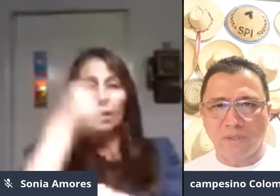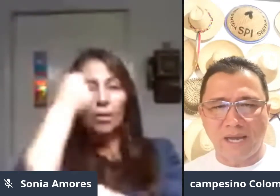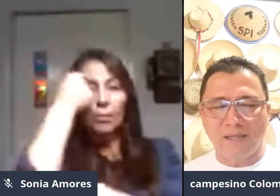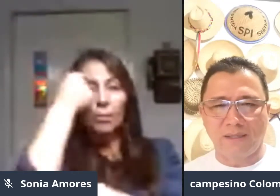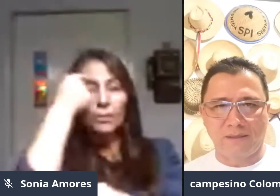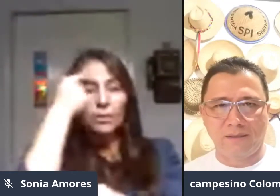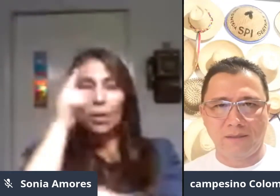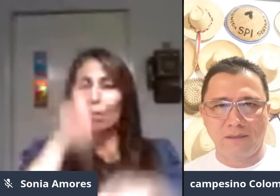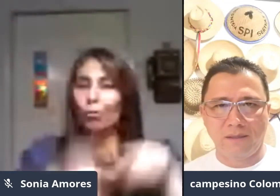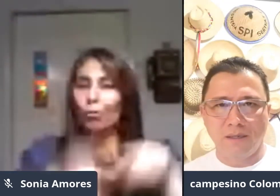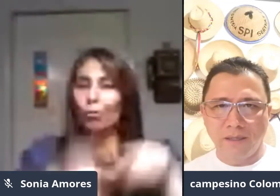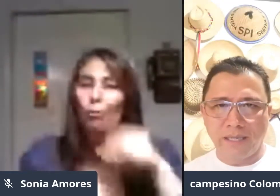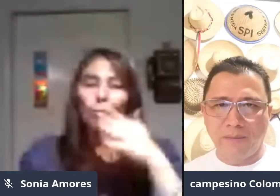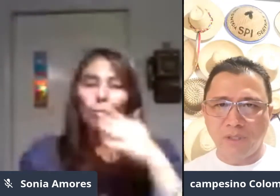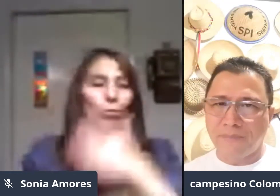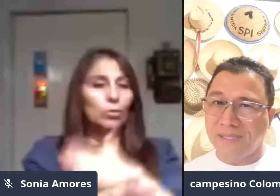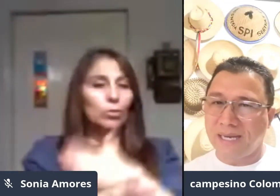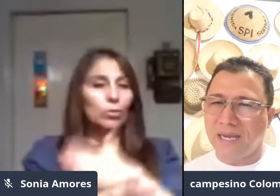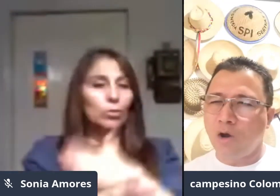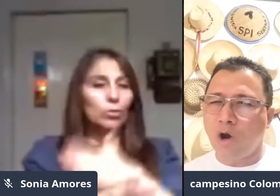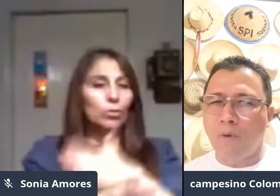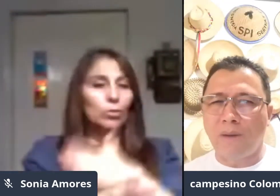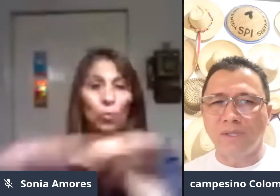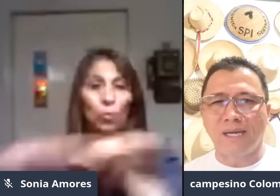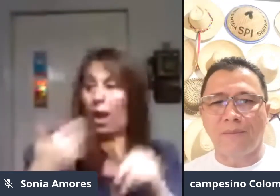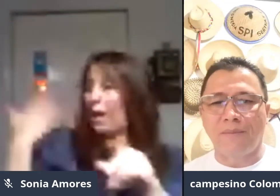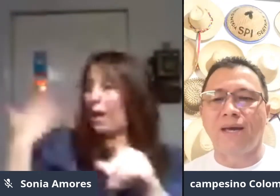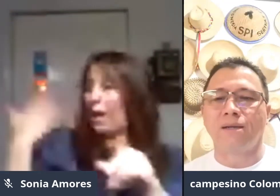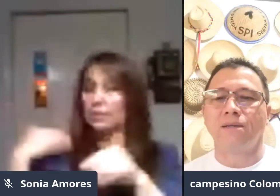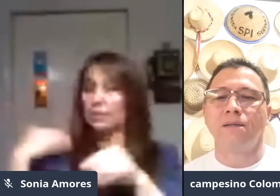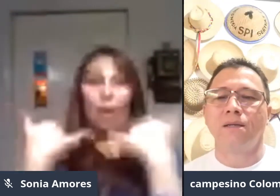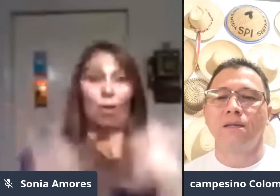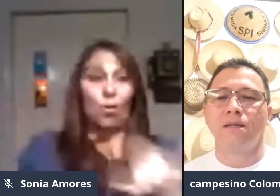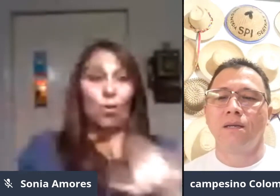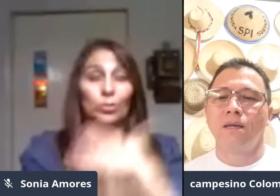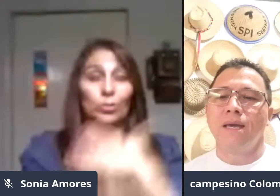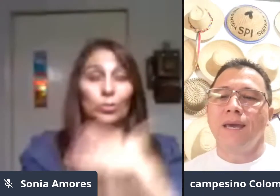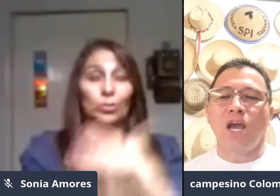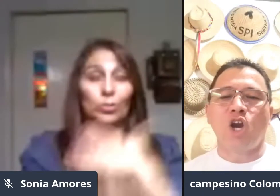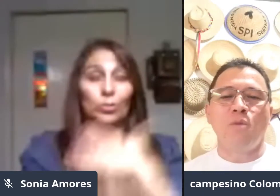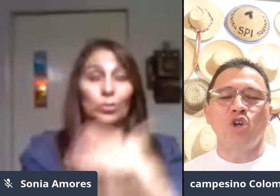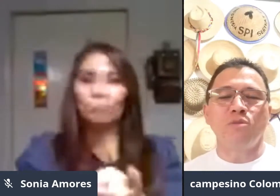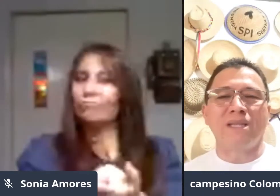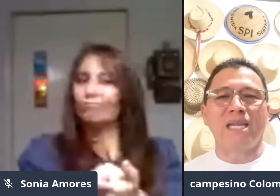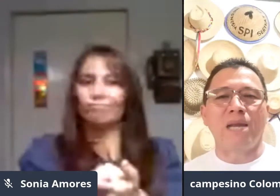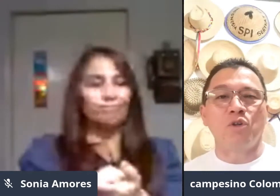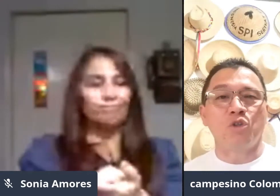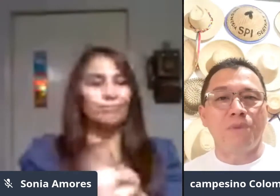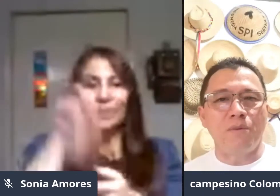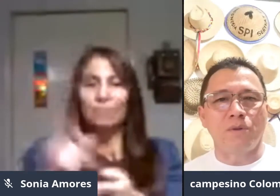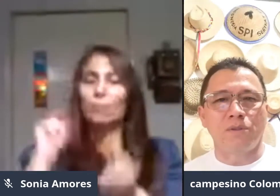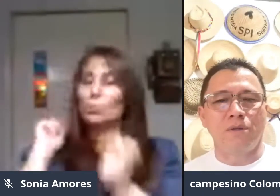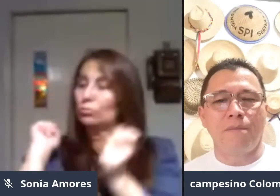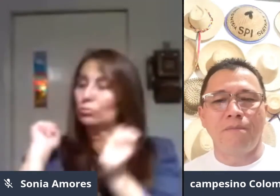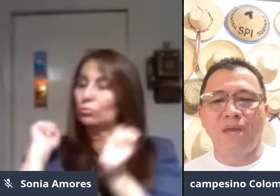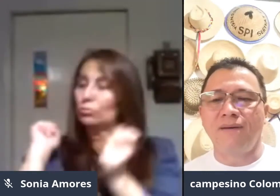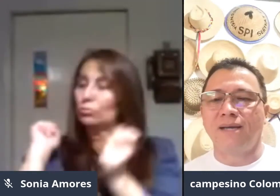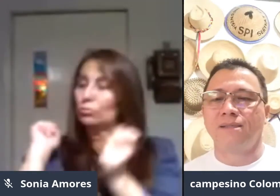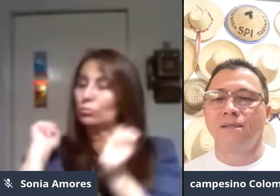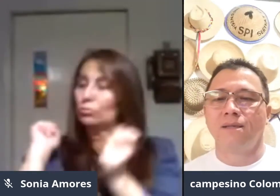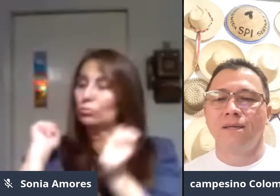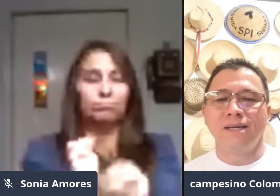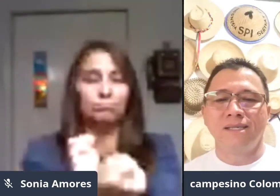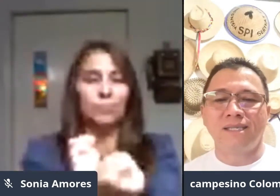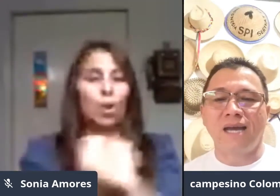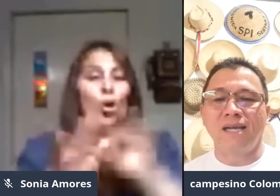los mismos de antes. Tenemos que pensar en cómo vamos a cambiar, en cómo nos mantenemos vivos,